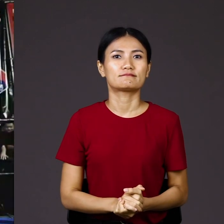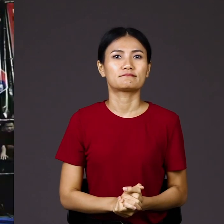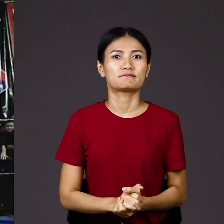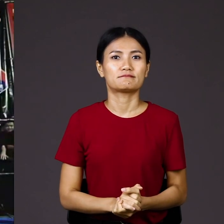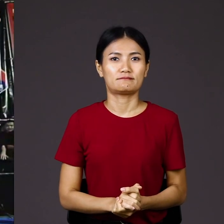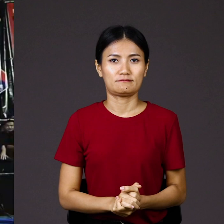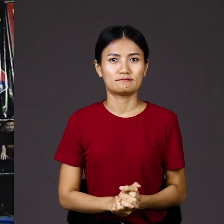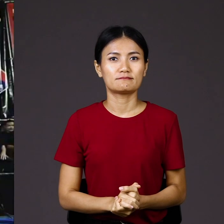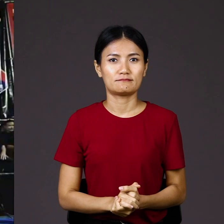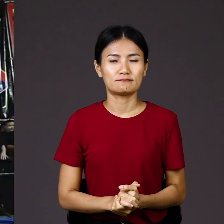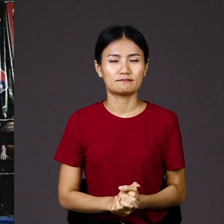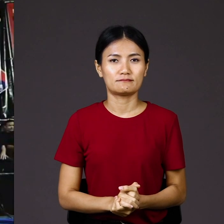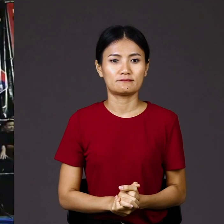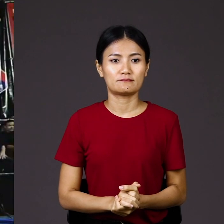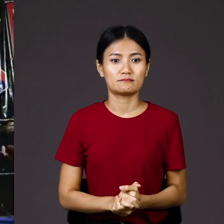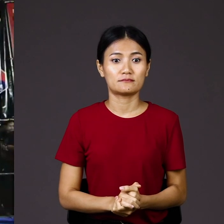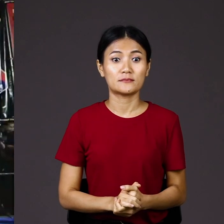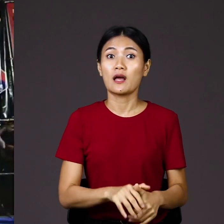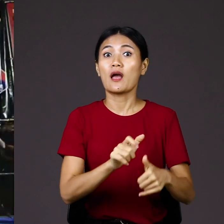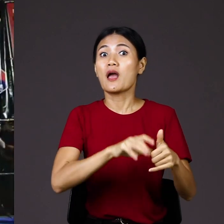ใหม่ไม่ได้ตั้งแต่แรก